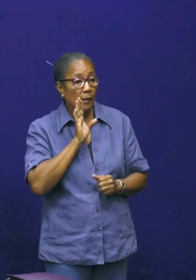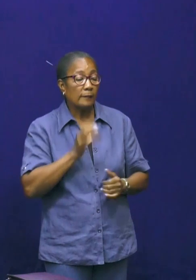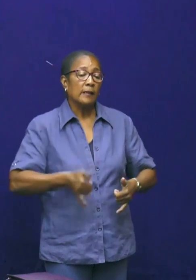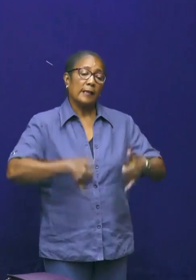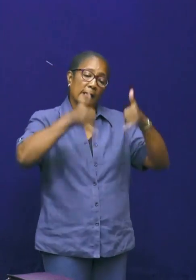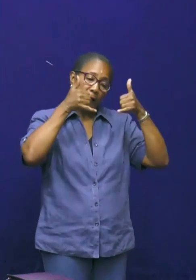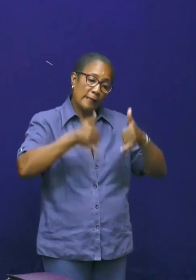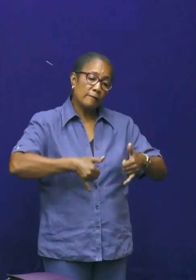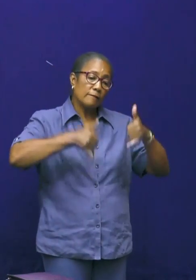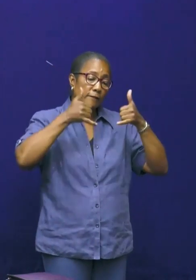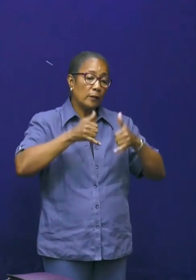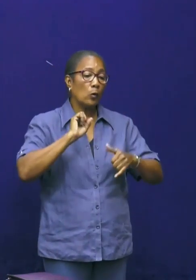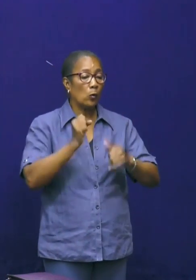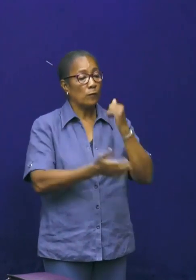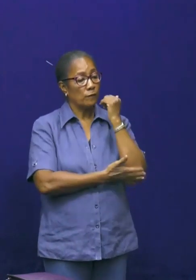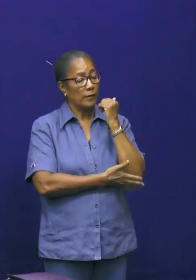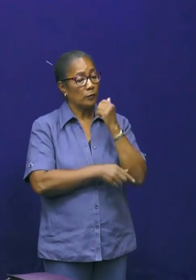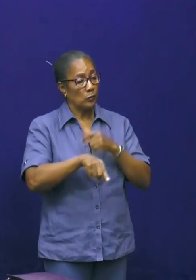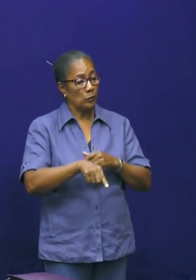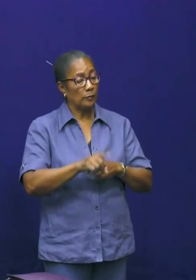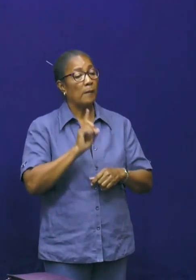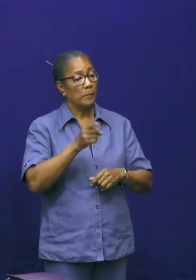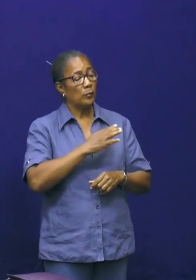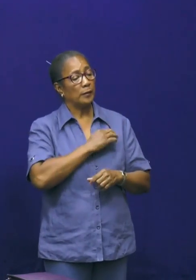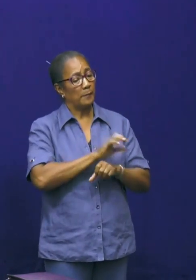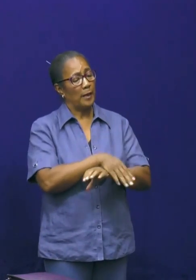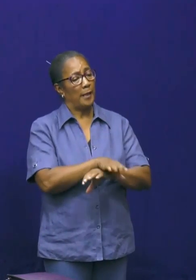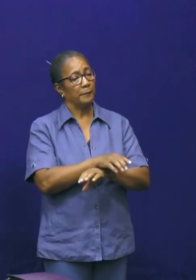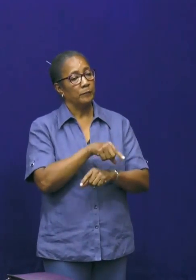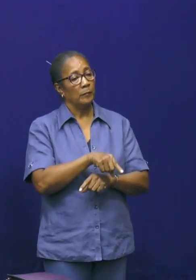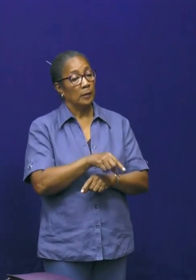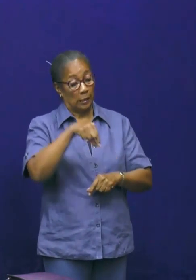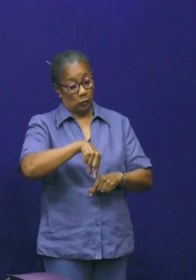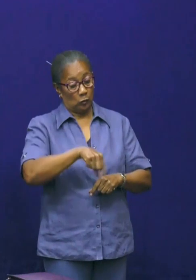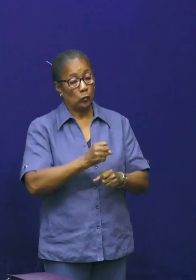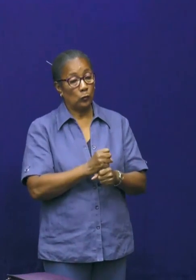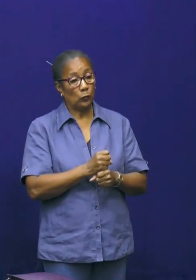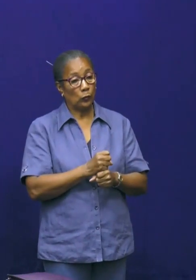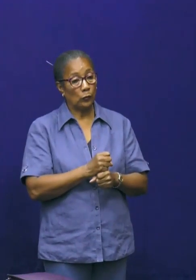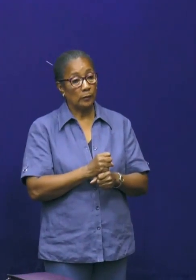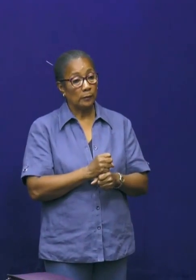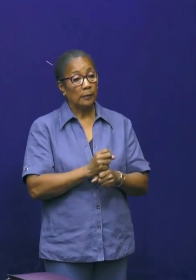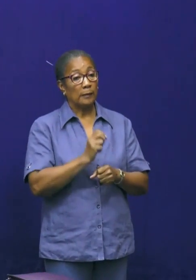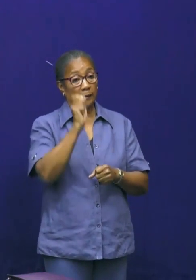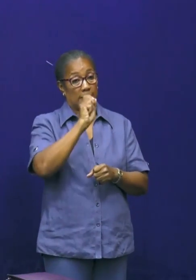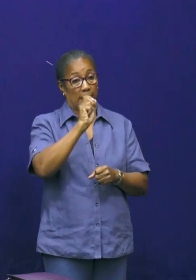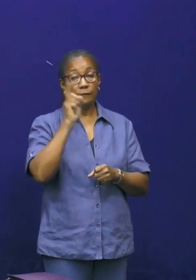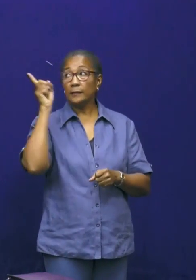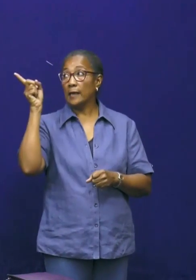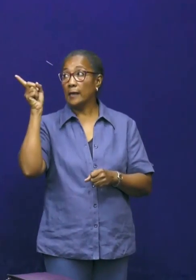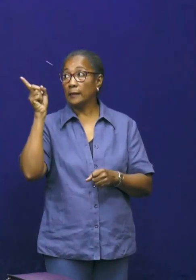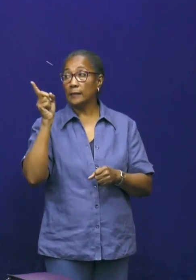heleboel zaken. Dus ook fake news is niet correct. Maar we zijn blij. Dat we tot nu toe, het cijfer dat daar is,